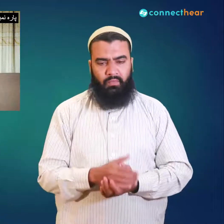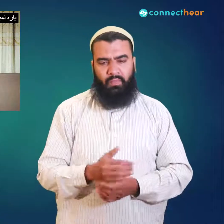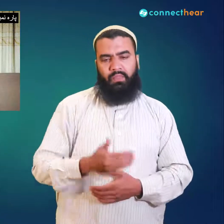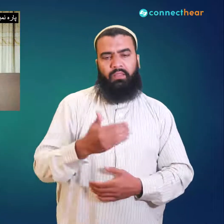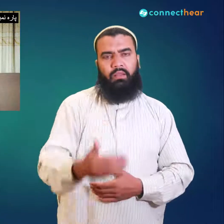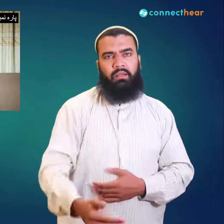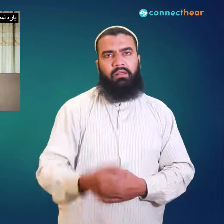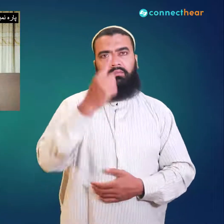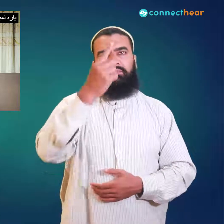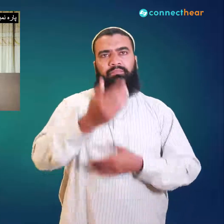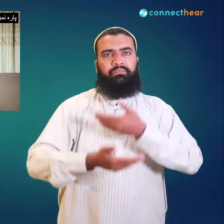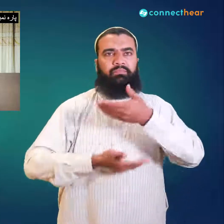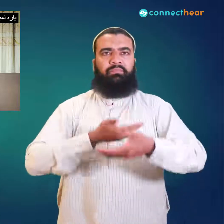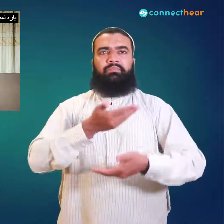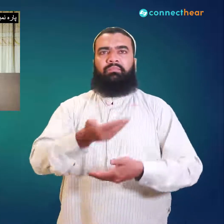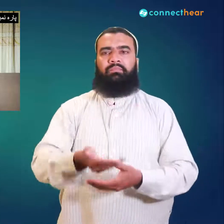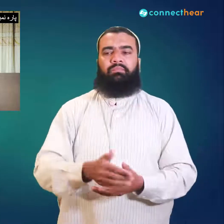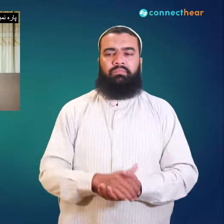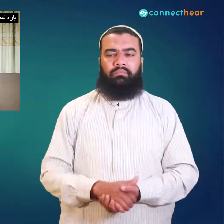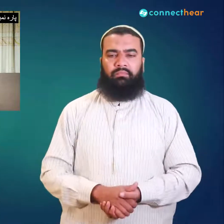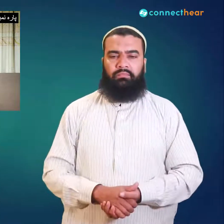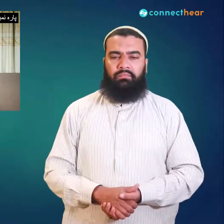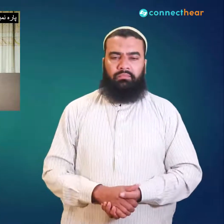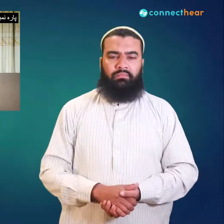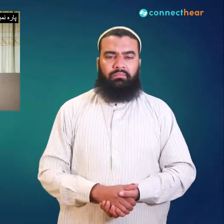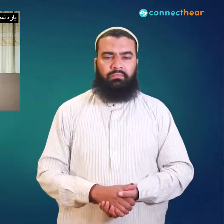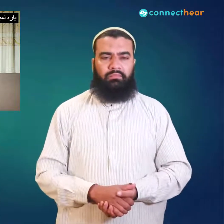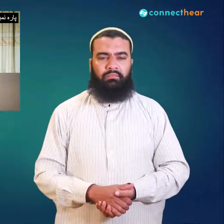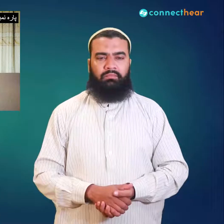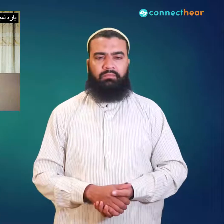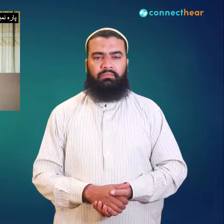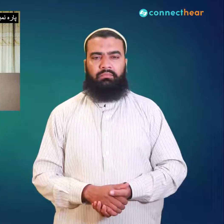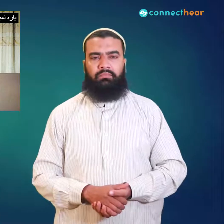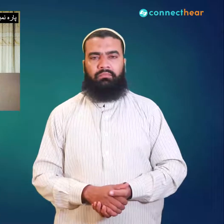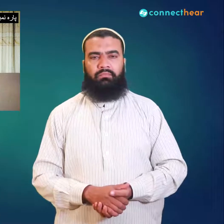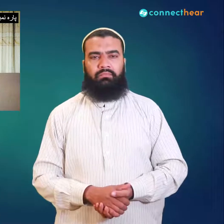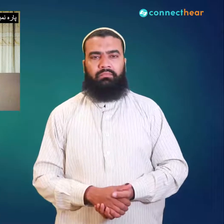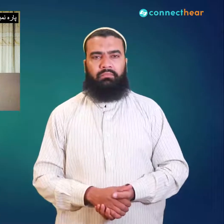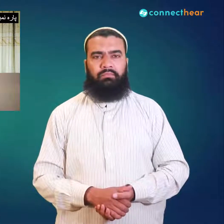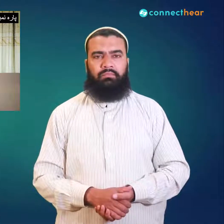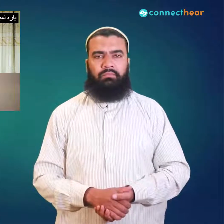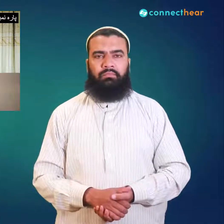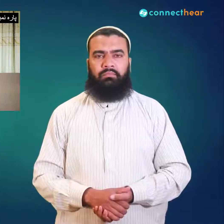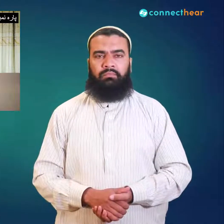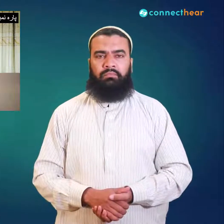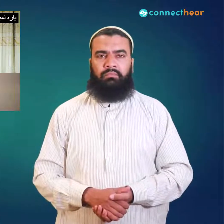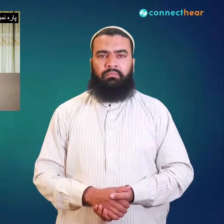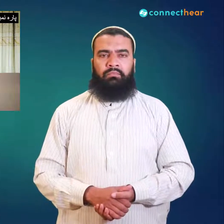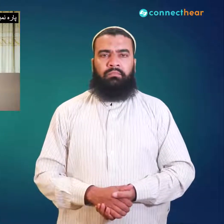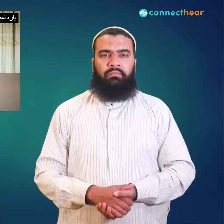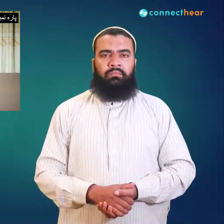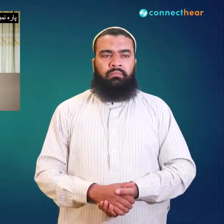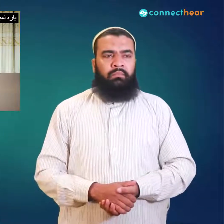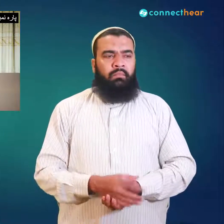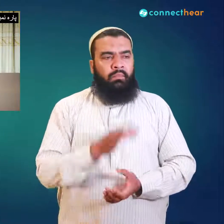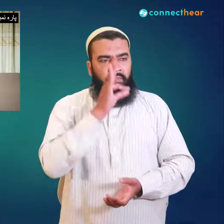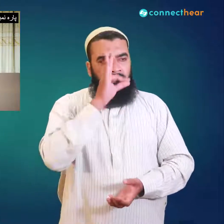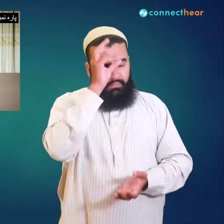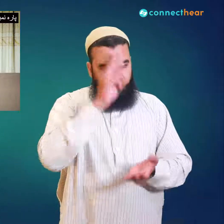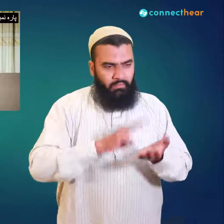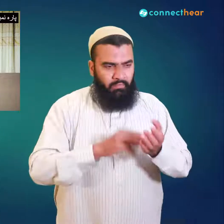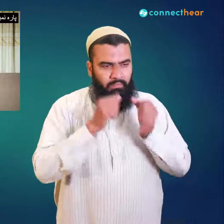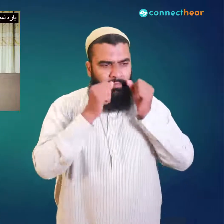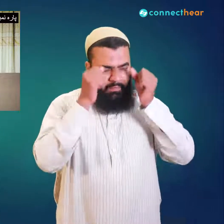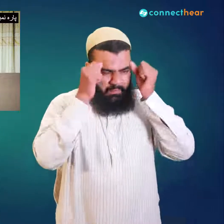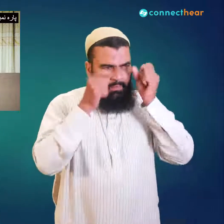آیت 58، اسی کے آگے اسی آیت کے حوالے سے فرمایا گیا قل بفضل اللہ وبرحمتہ،